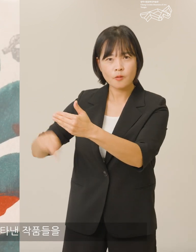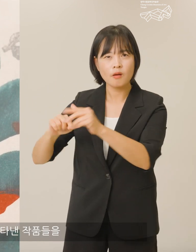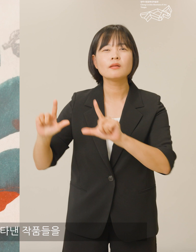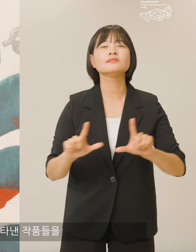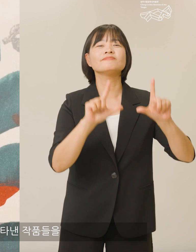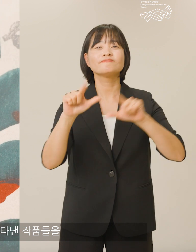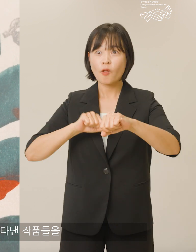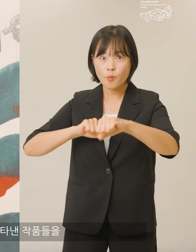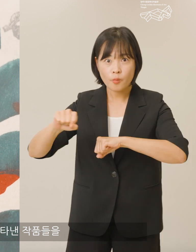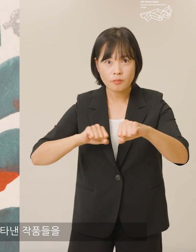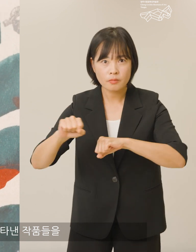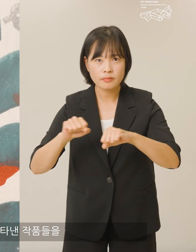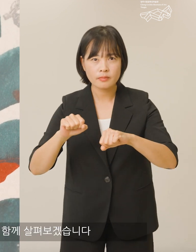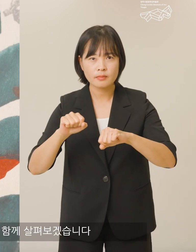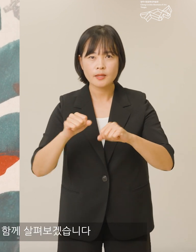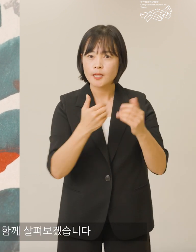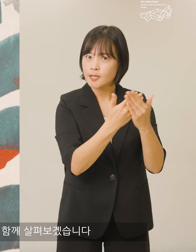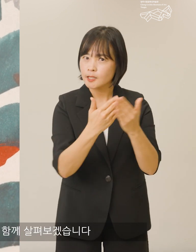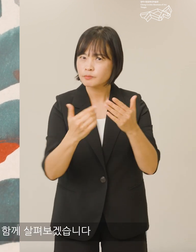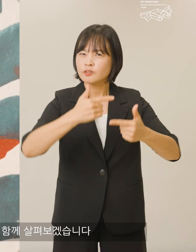속에서의 삶을 나타낸 작품들을